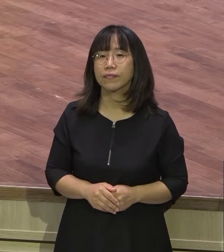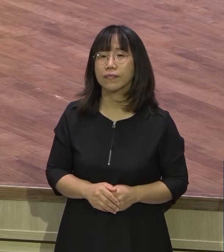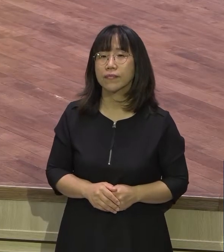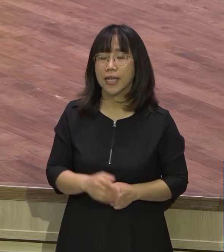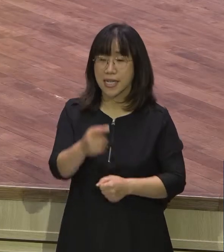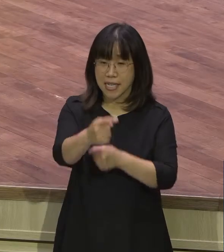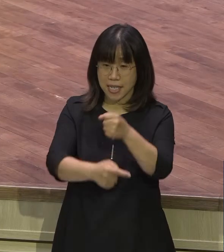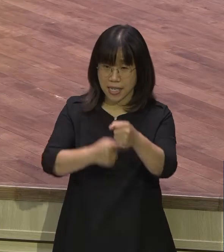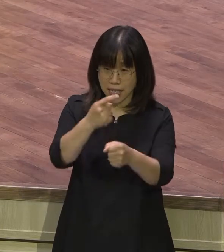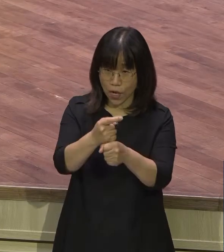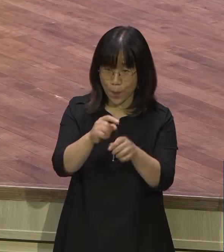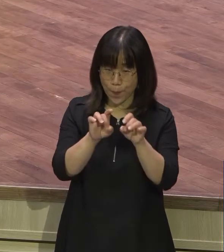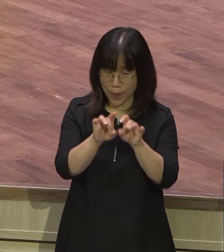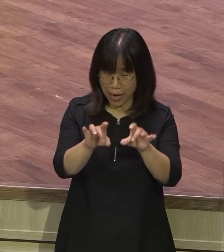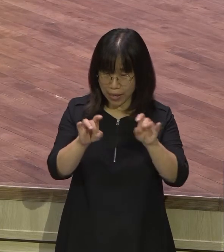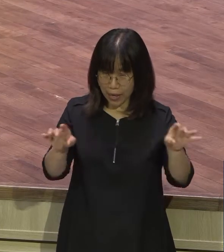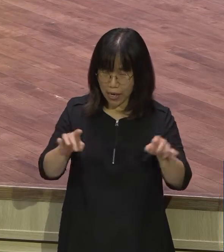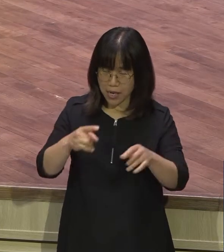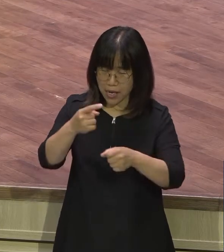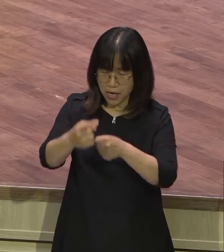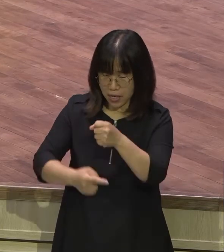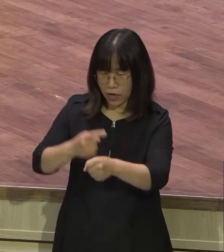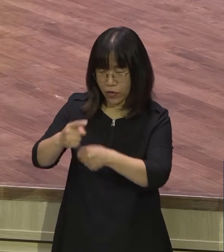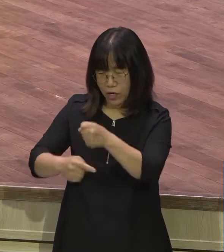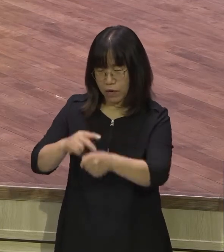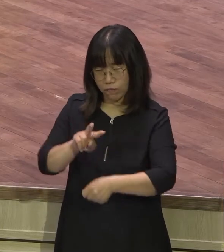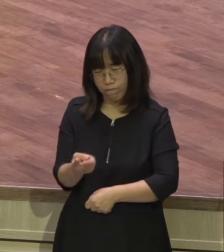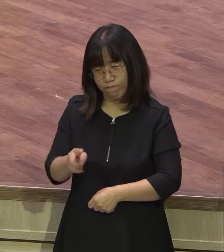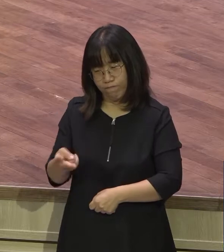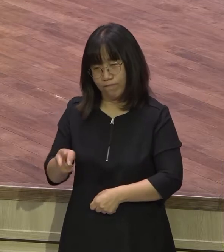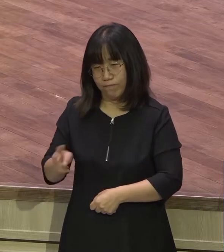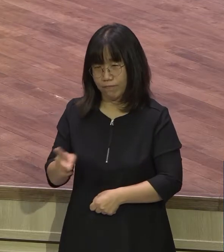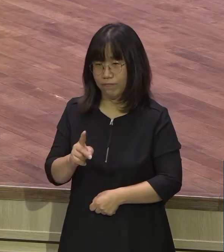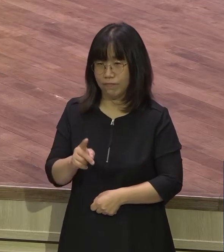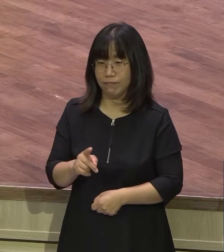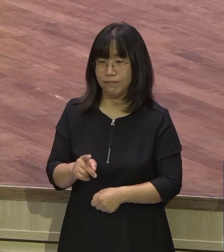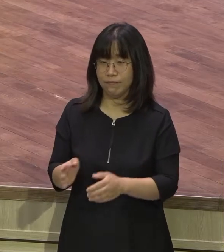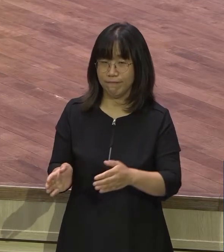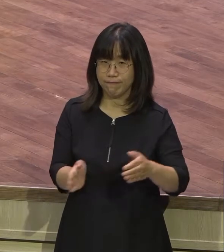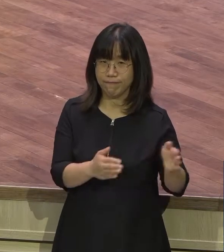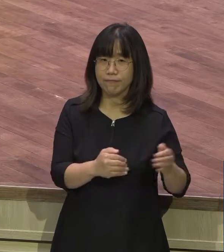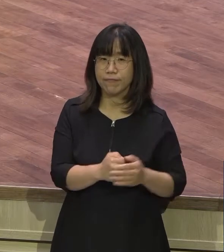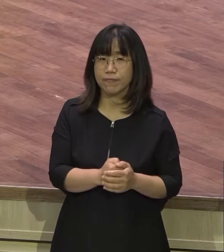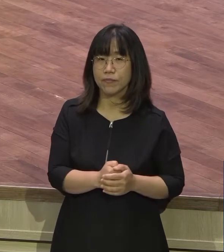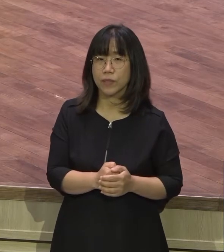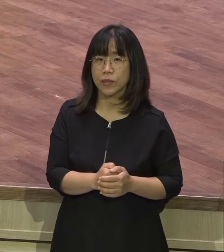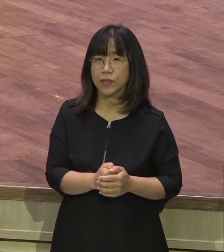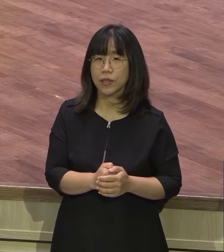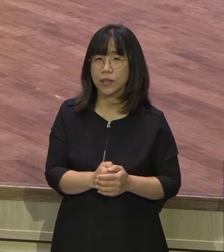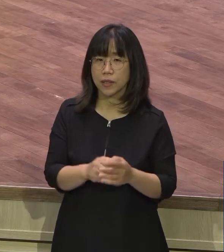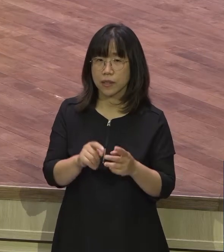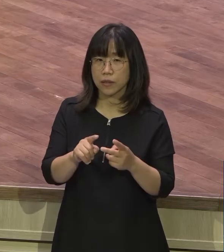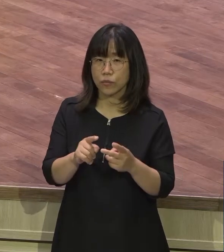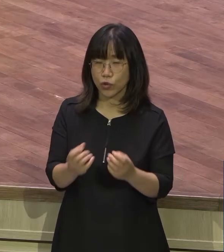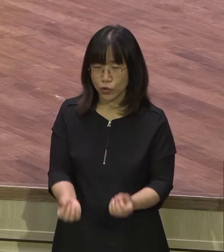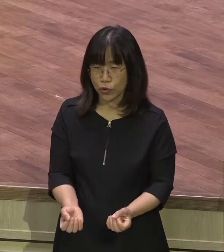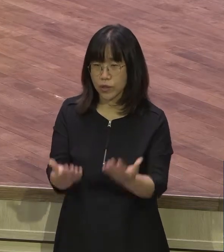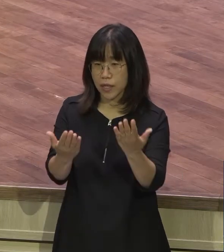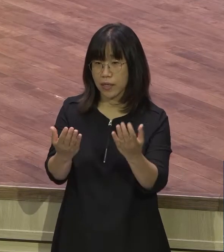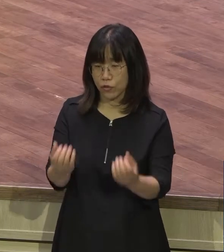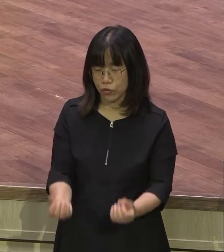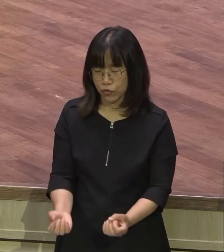매년 이제 주기적으로 순환하는 성격을 가지고 있기 때문에 그래요. 그리고 절기는 뭐냐? 축제의